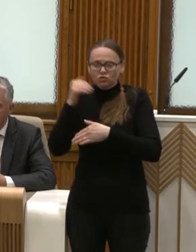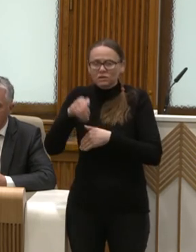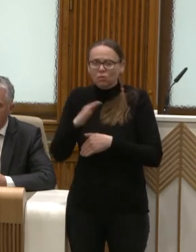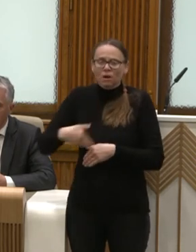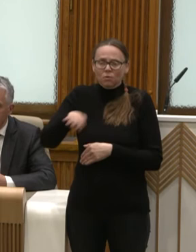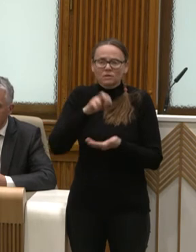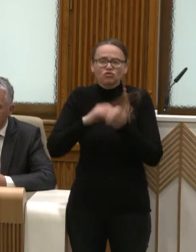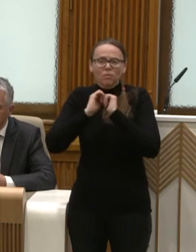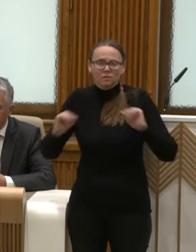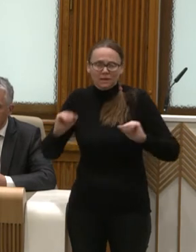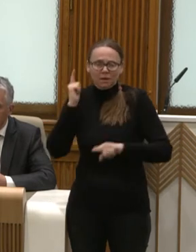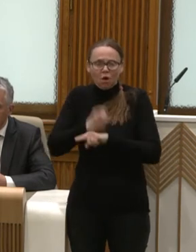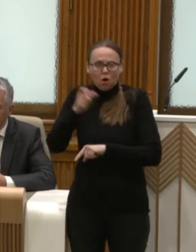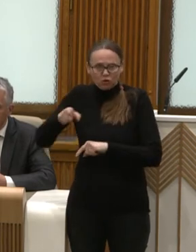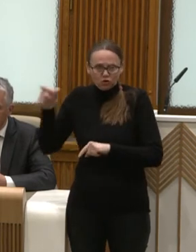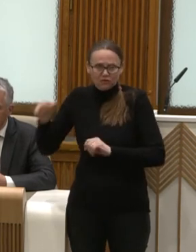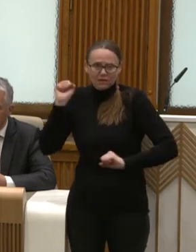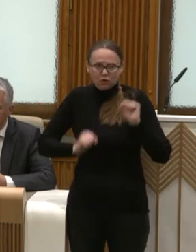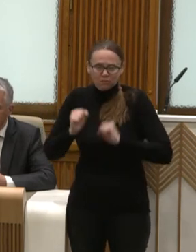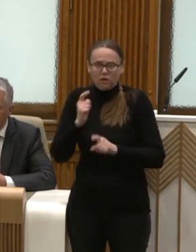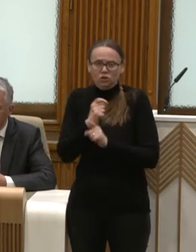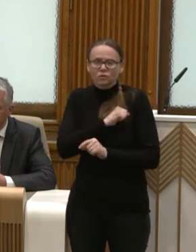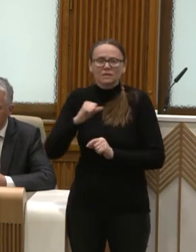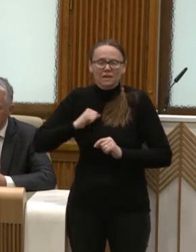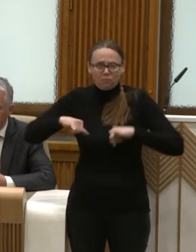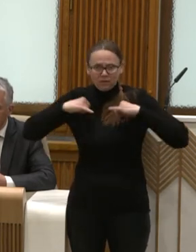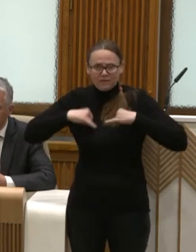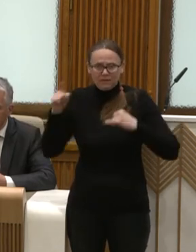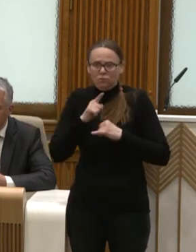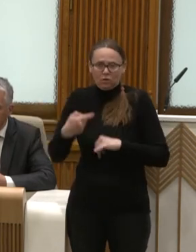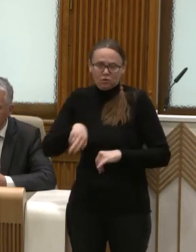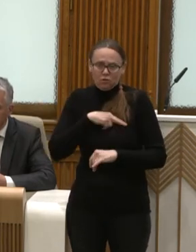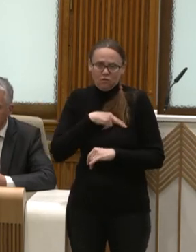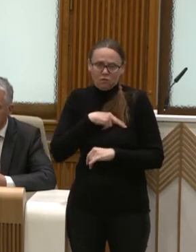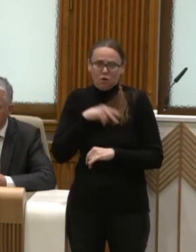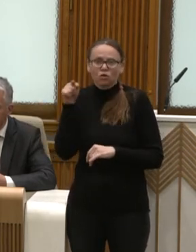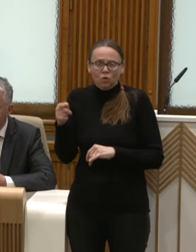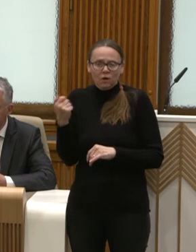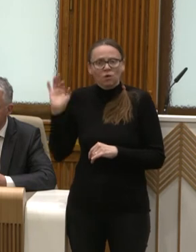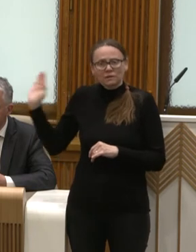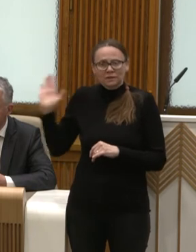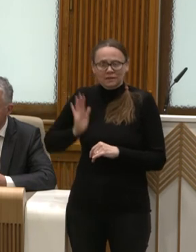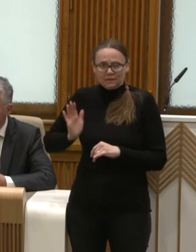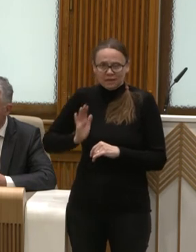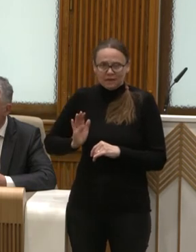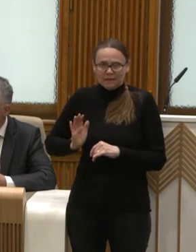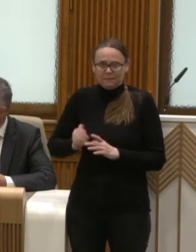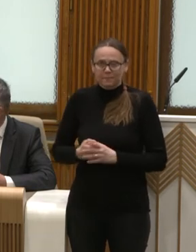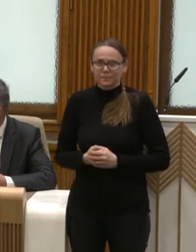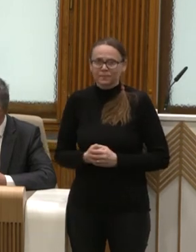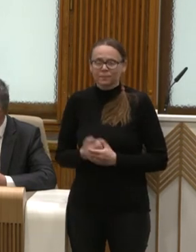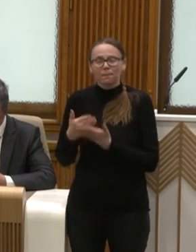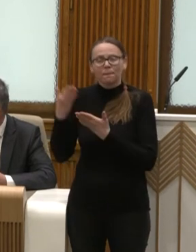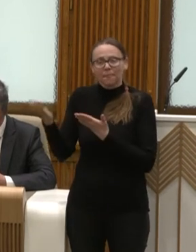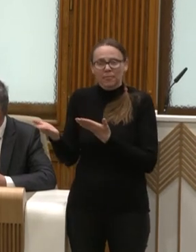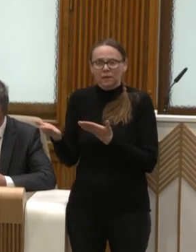posebej odločevalci, obnašati tudi samo iniciativno in odgovorno. Toliko z moje strani.